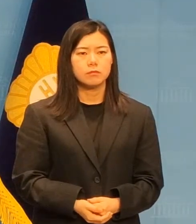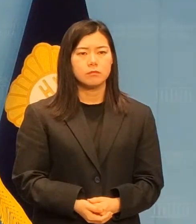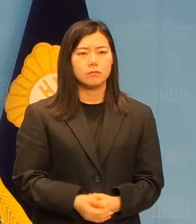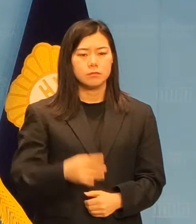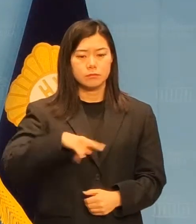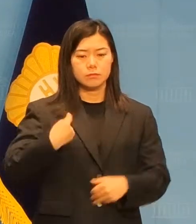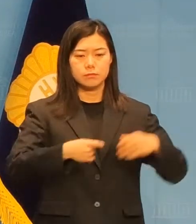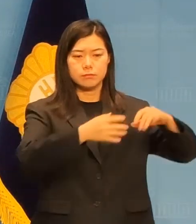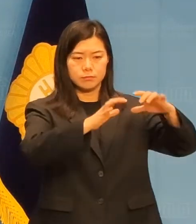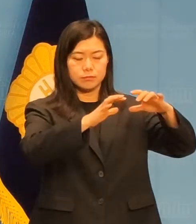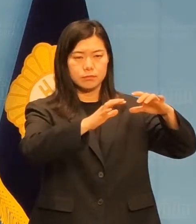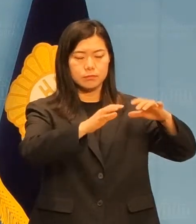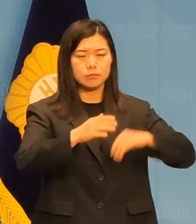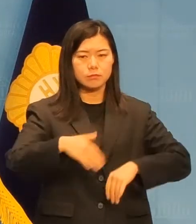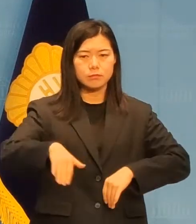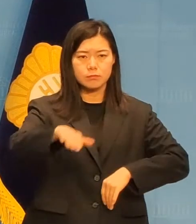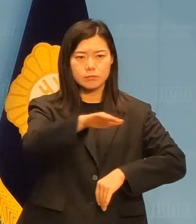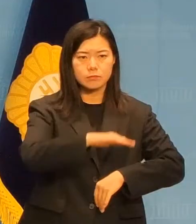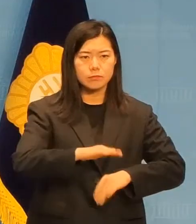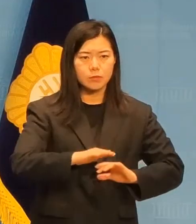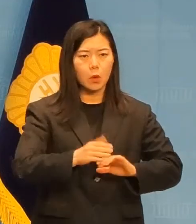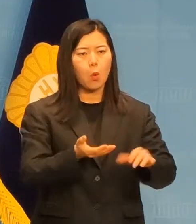중국은 우리의 최대